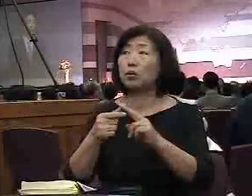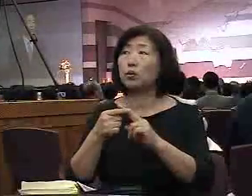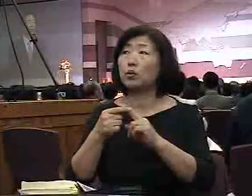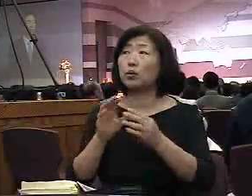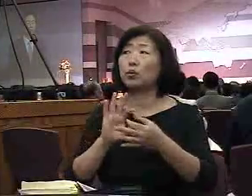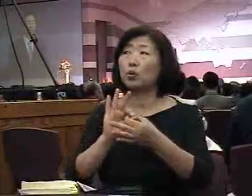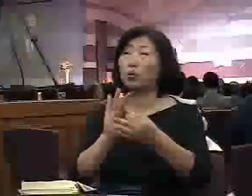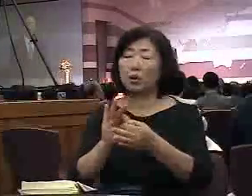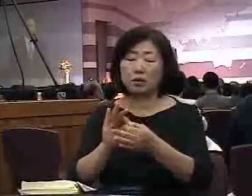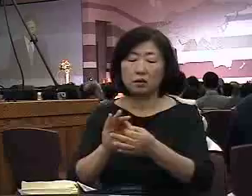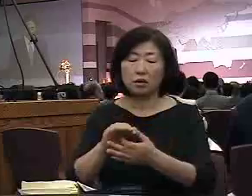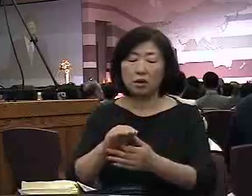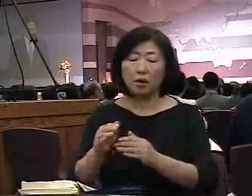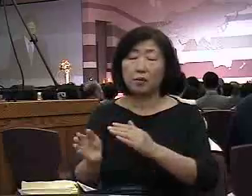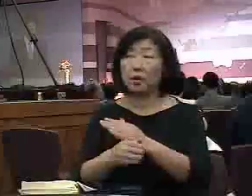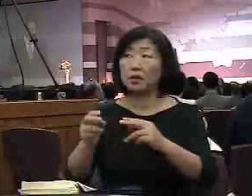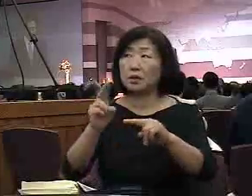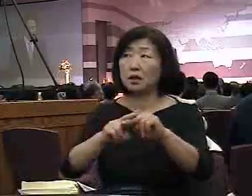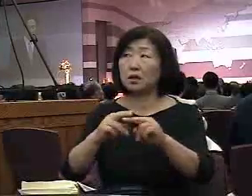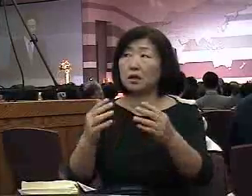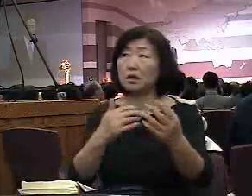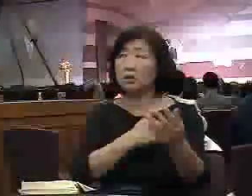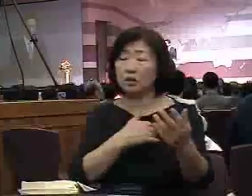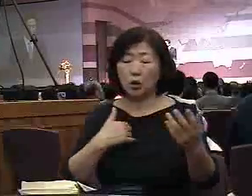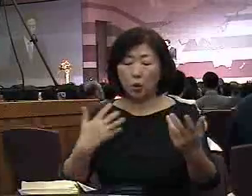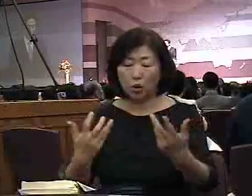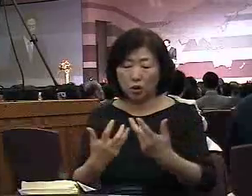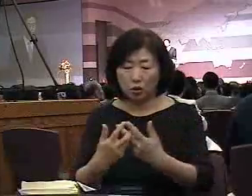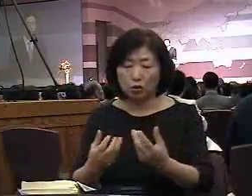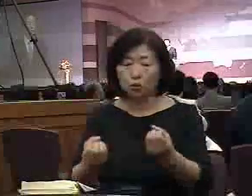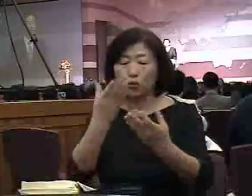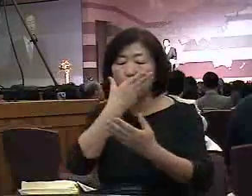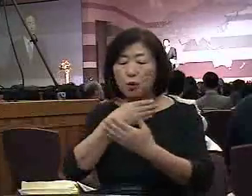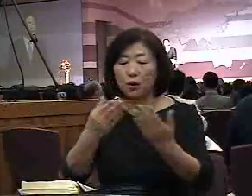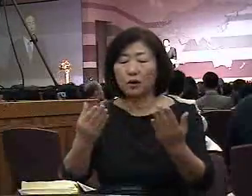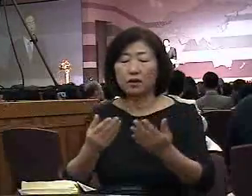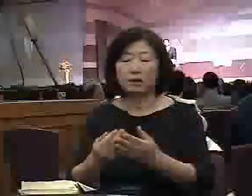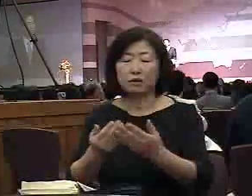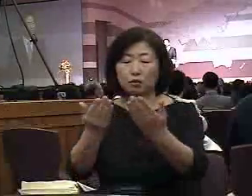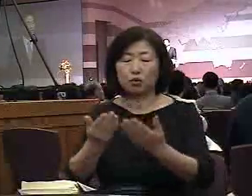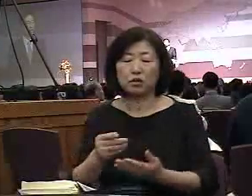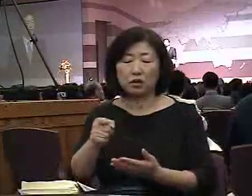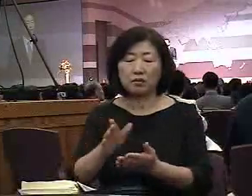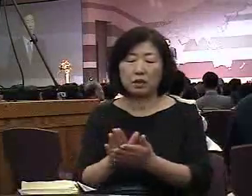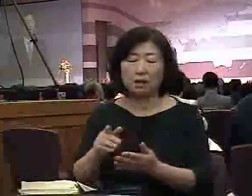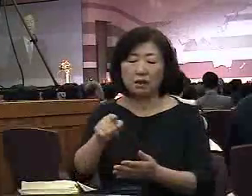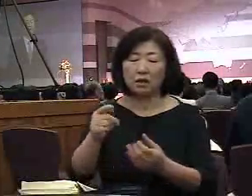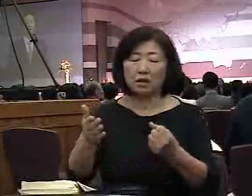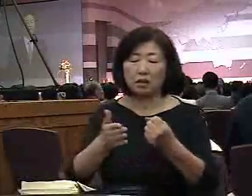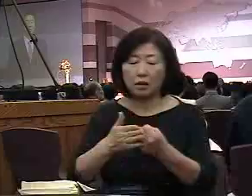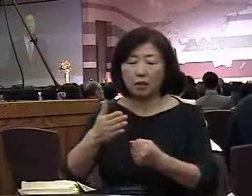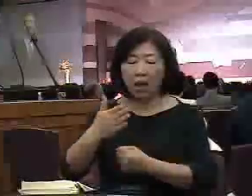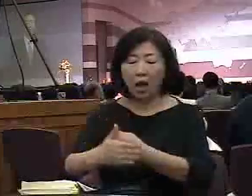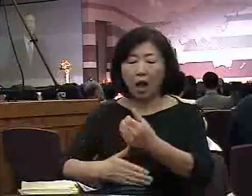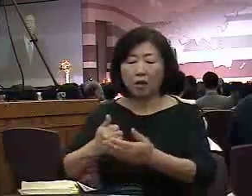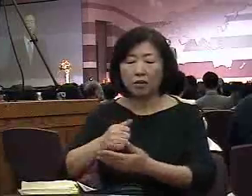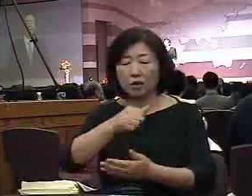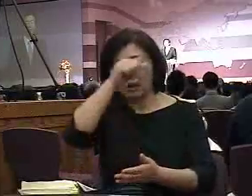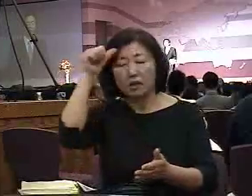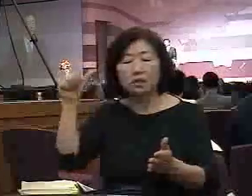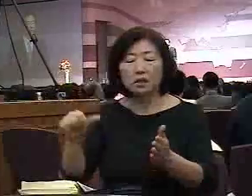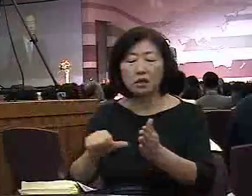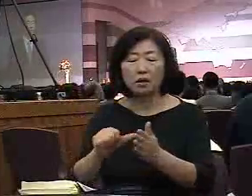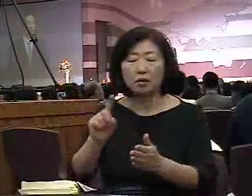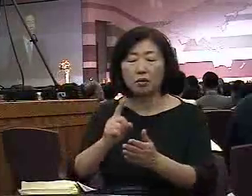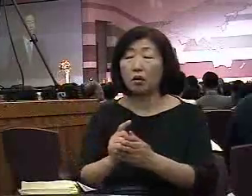하나님께서는 우리에게 그 빈자리를 채우시는 채움의 축복을 주시게 되는 것입니다. 그렇기 때문에 하나님이 우리 인생에